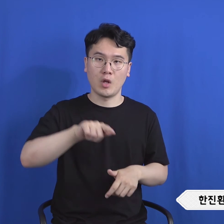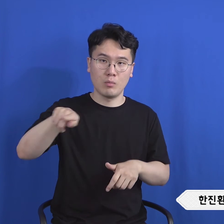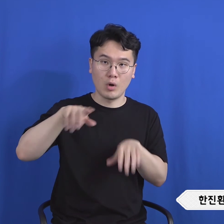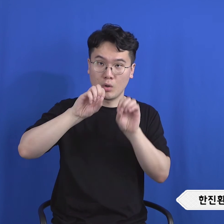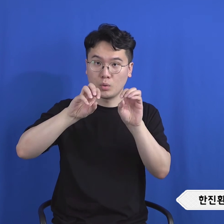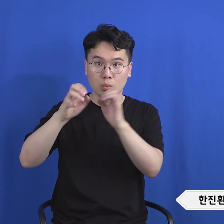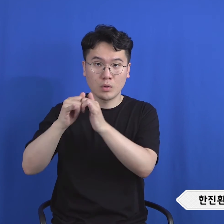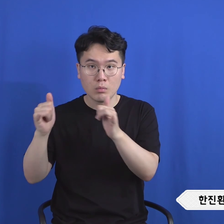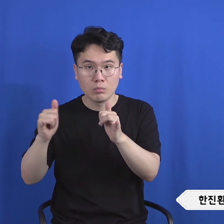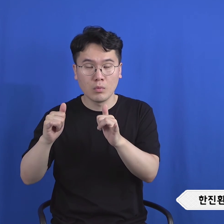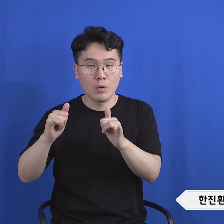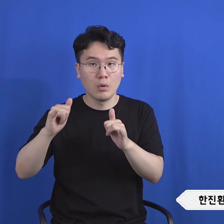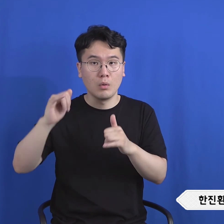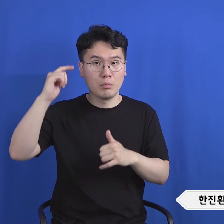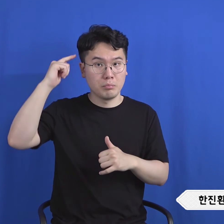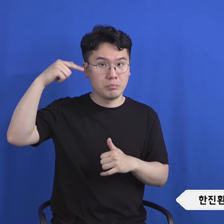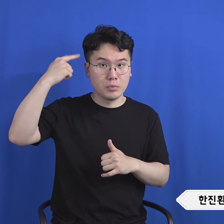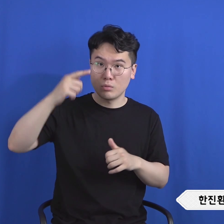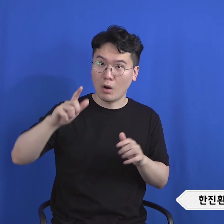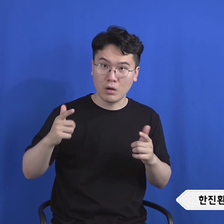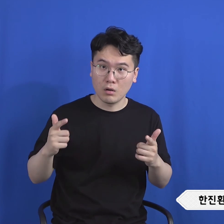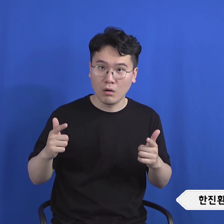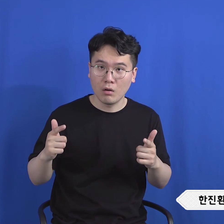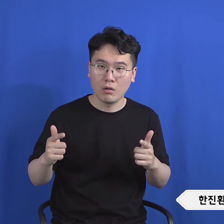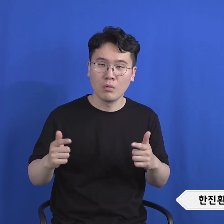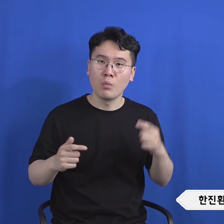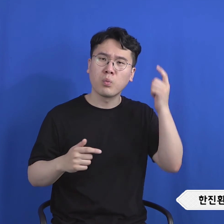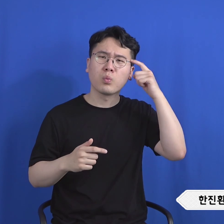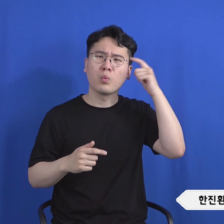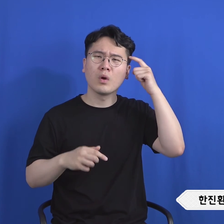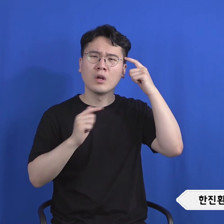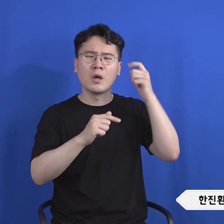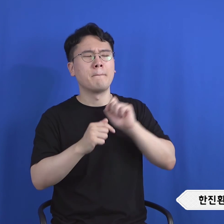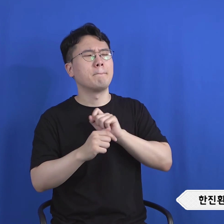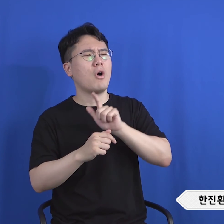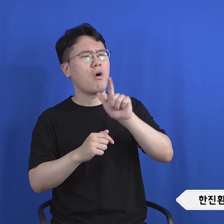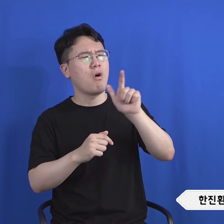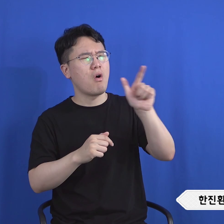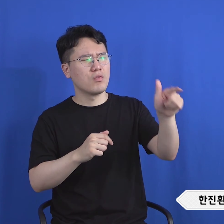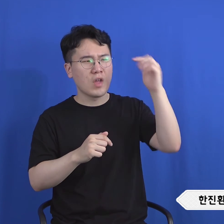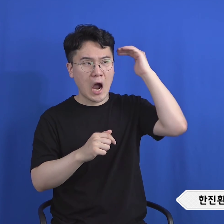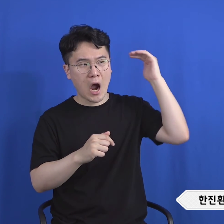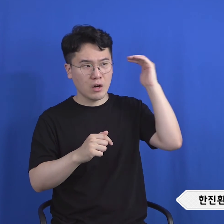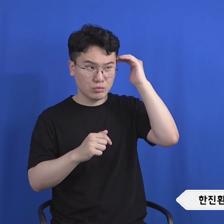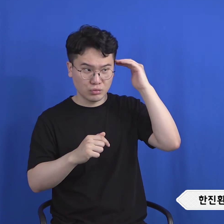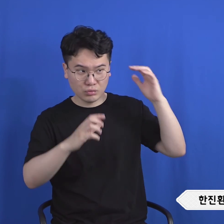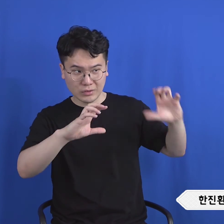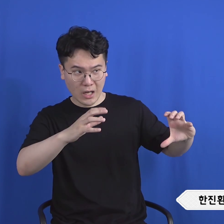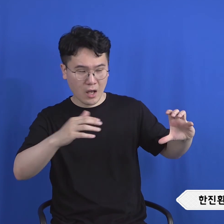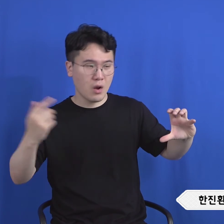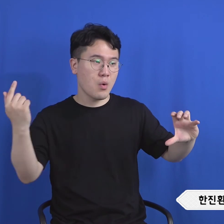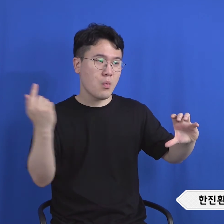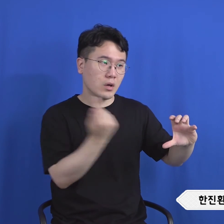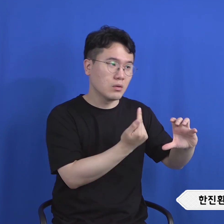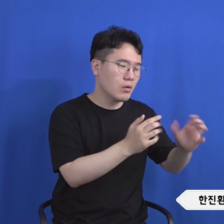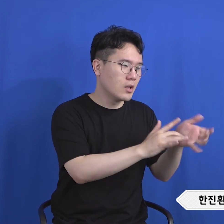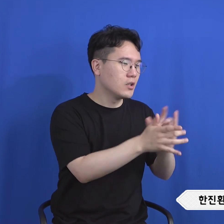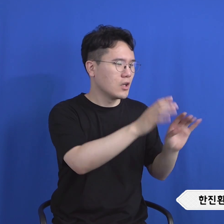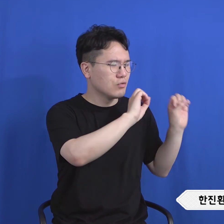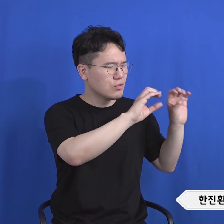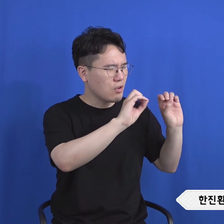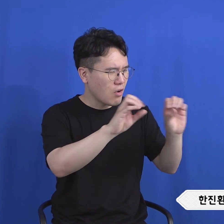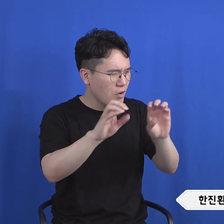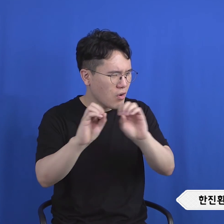그분들이 미쳤습니까? 왜 이 이역만리 먼 곳에 와서 예수 전하면서 자기 생명을